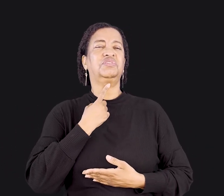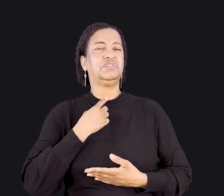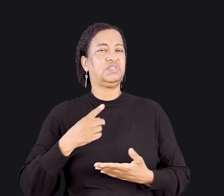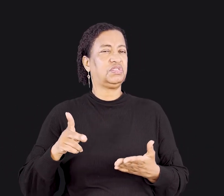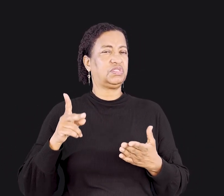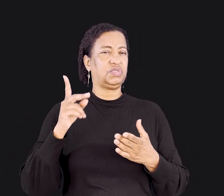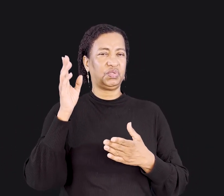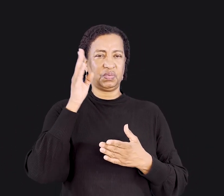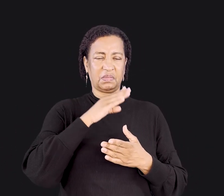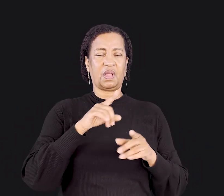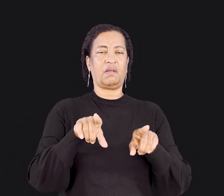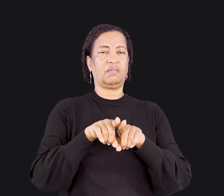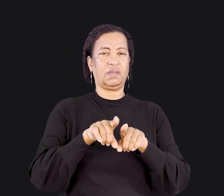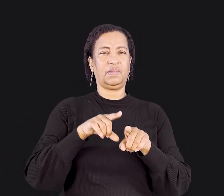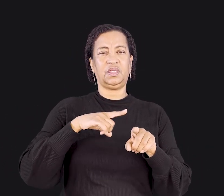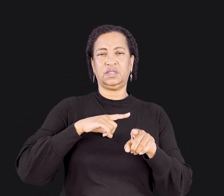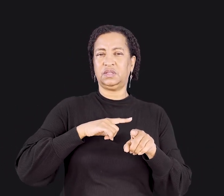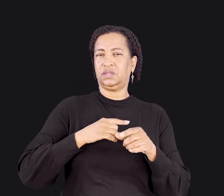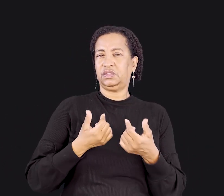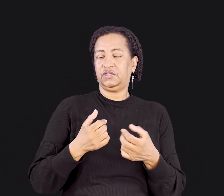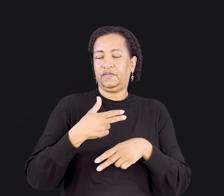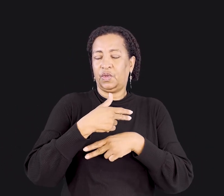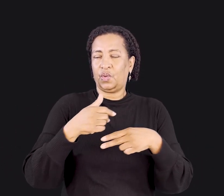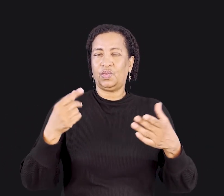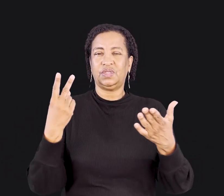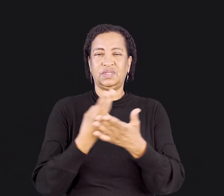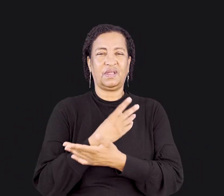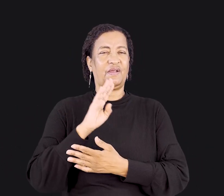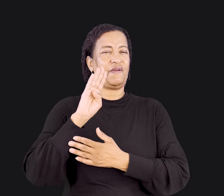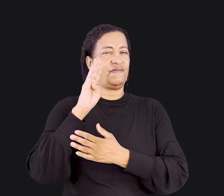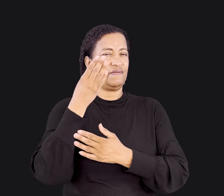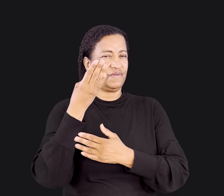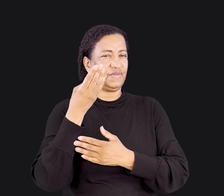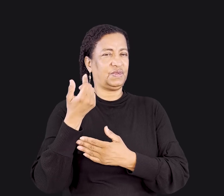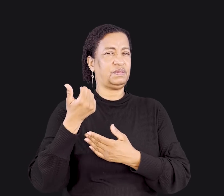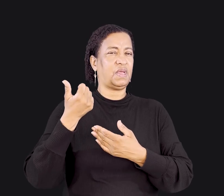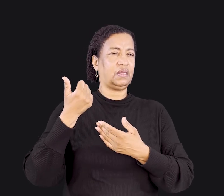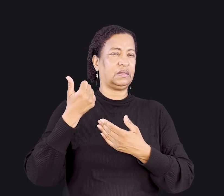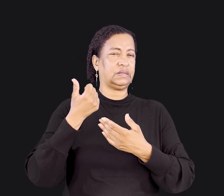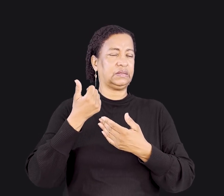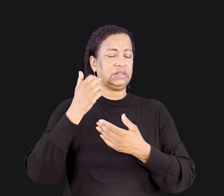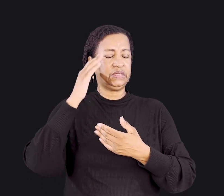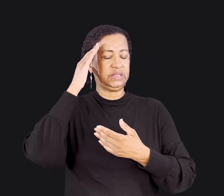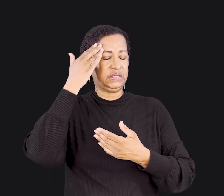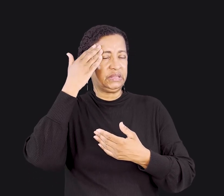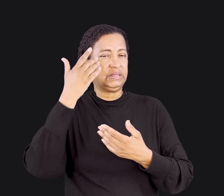que significam lascívia, sedutora, falsidade, desonestidade, falta de integridade e